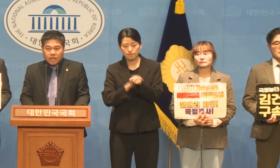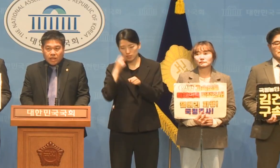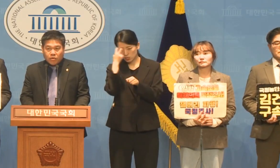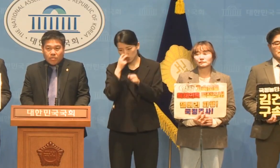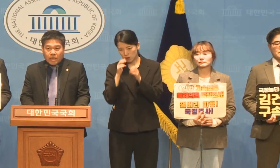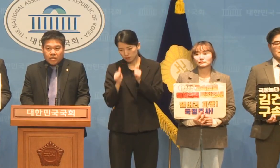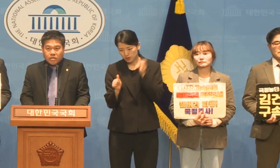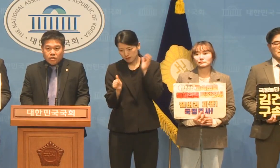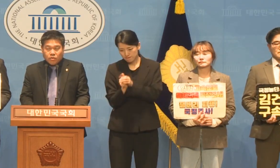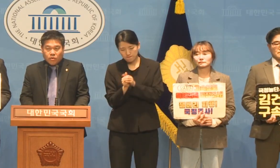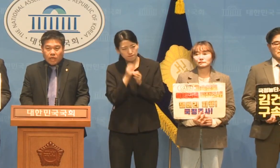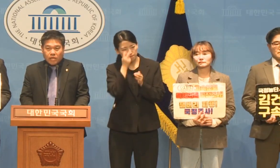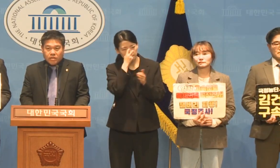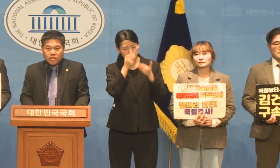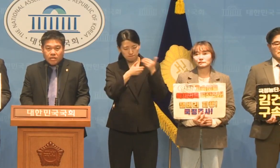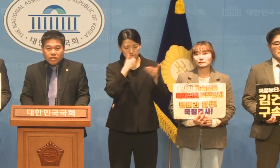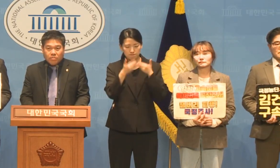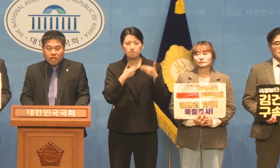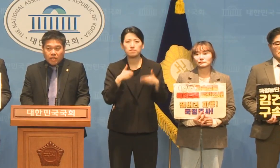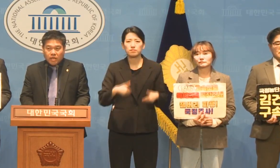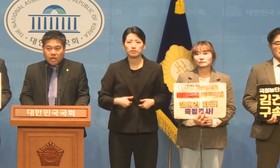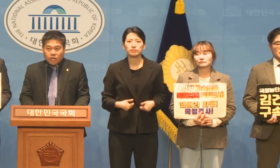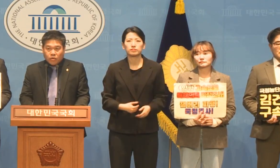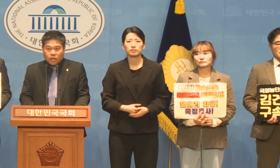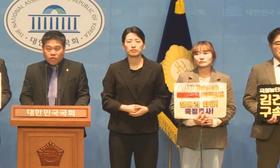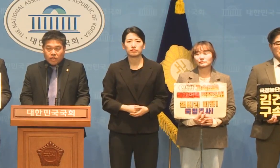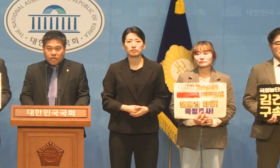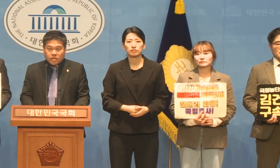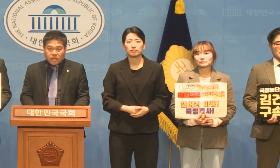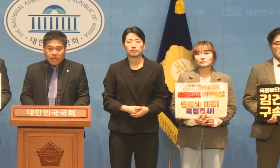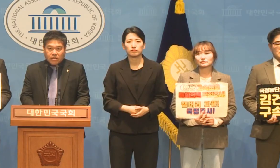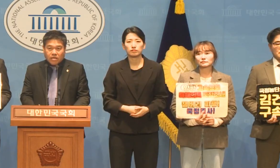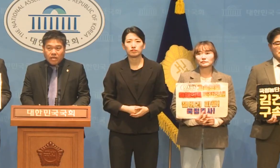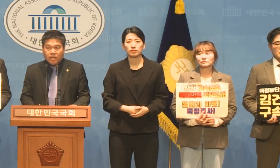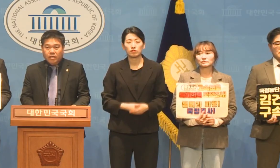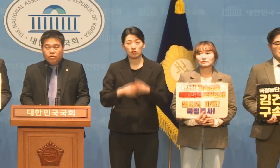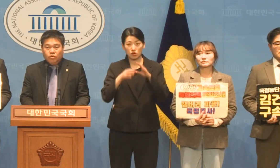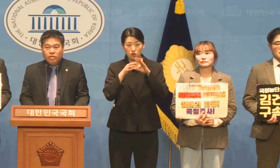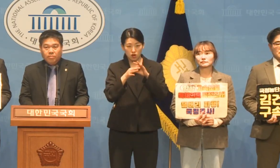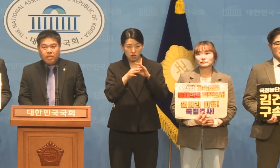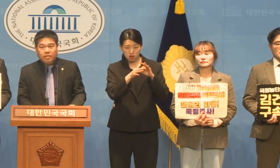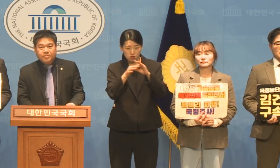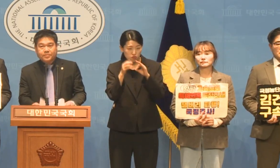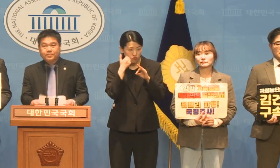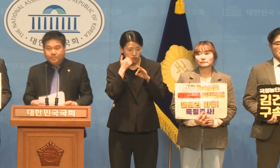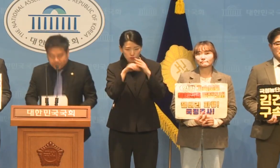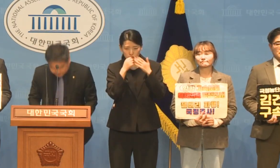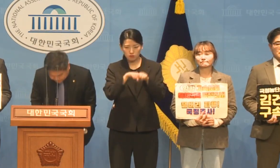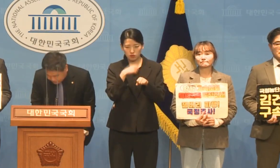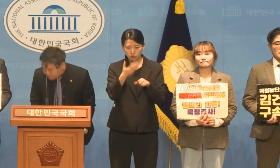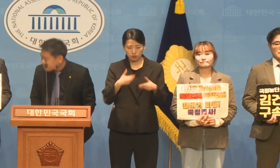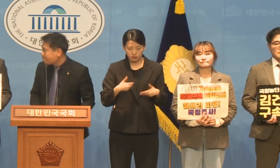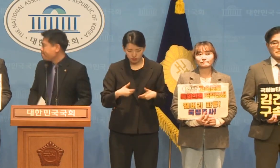다 제대로 밝혀지고 관련자들의 처벌이 꼭 이루어질 것을 강력하게 촉구드립니다.